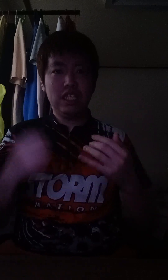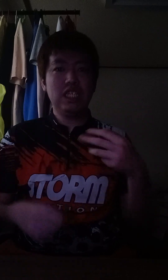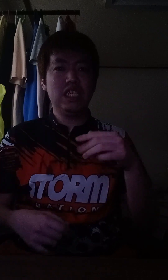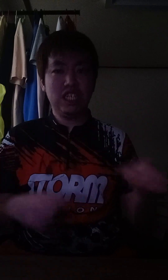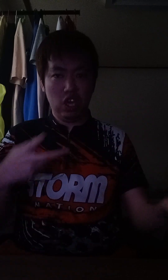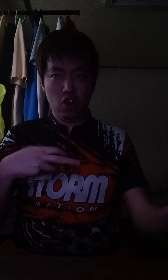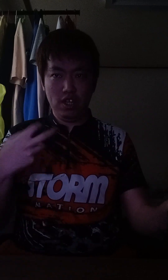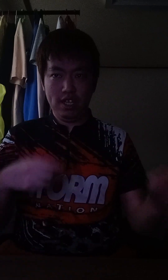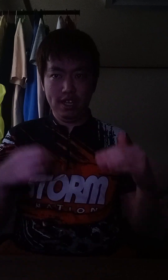승현이.